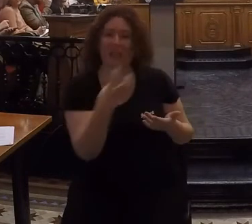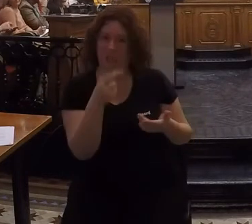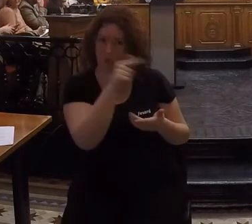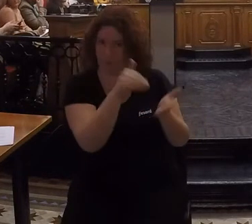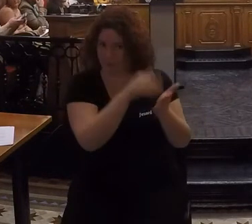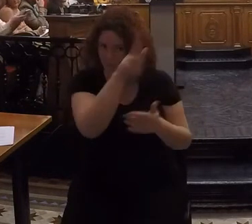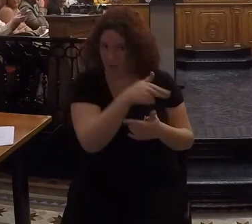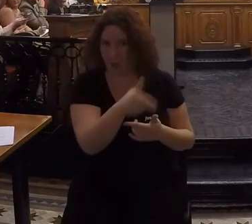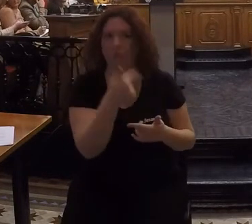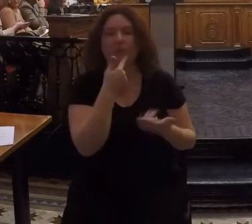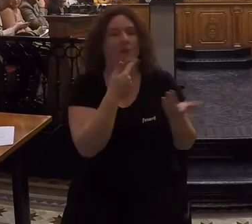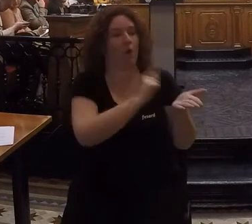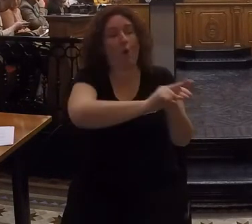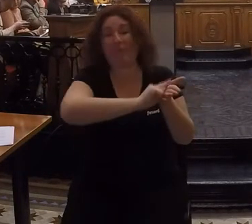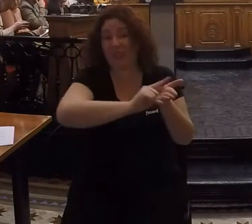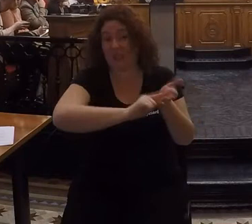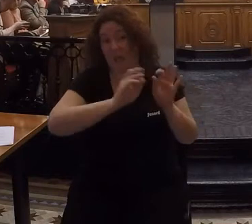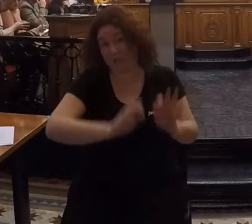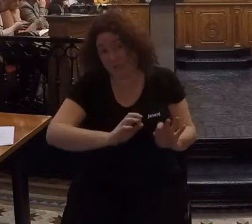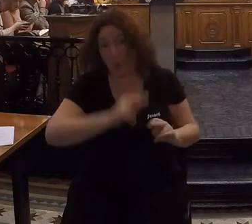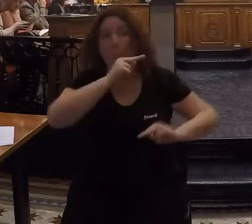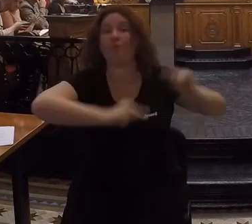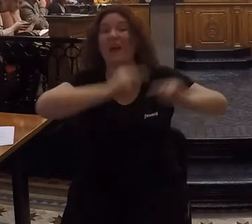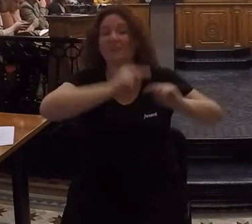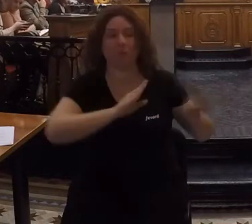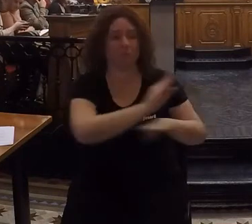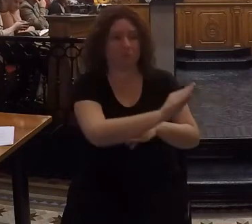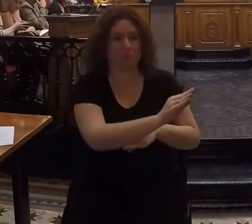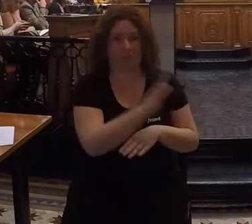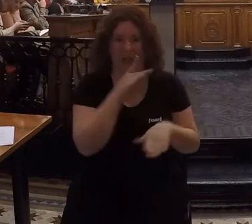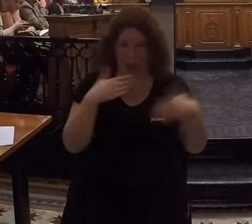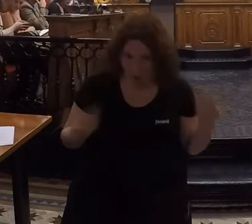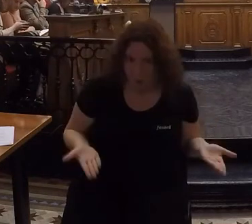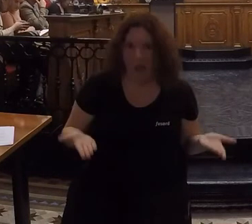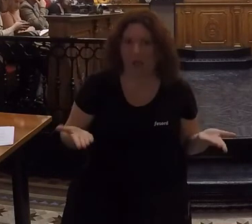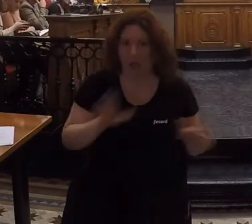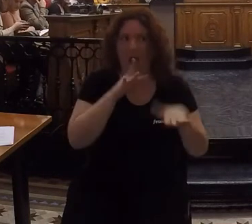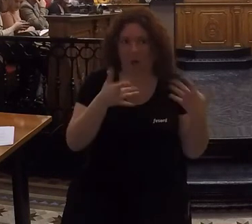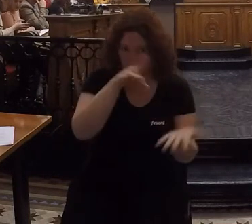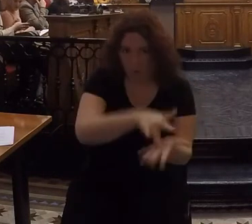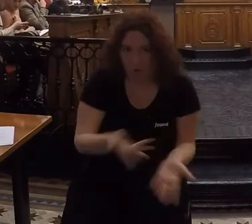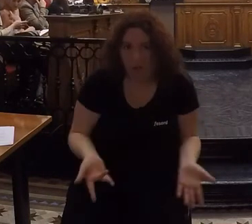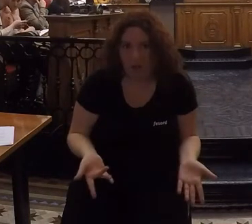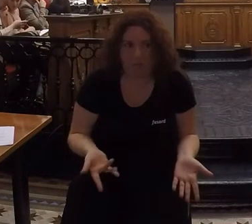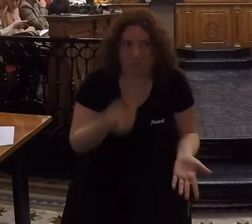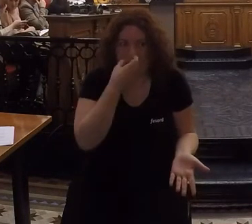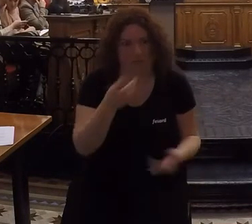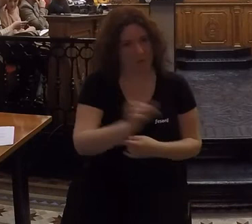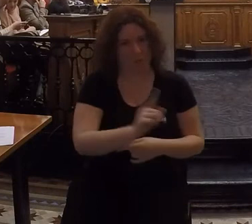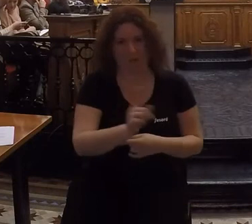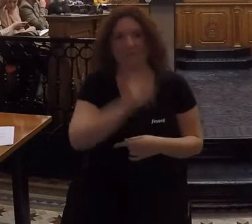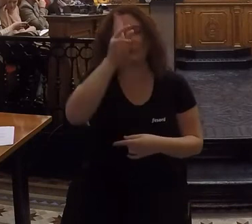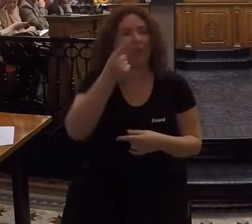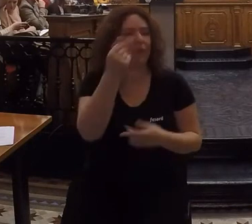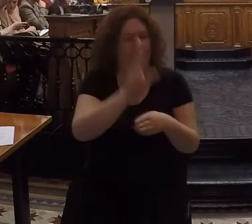oficinas de urbanismo, que desde luego no creo que sea el mejor momento para hacer esa inversión. 2 millones de euros para expropiaciones, volvemos otra vez